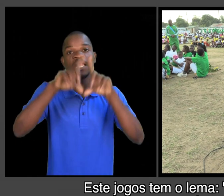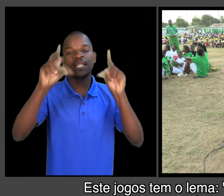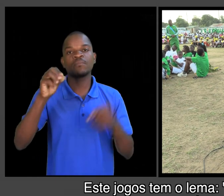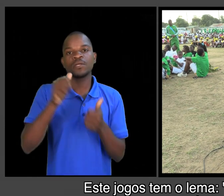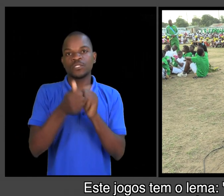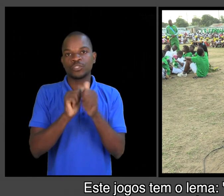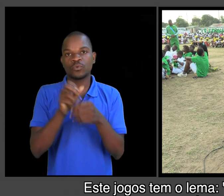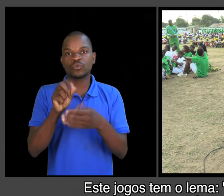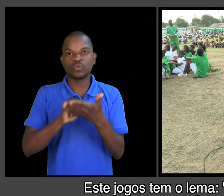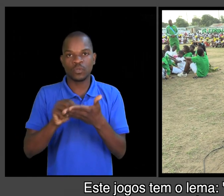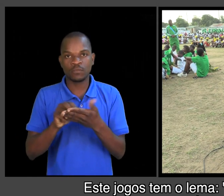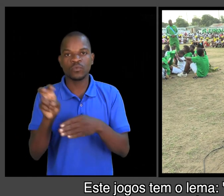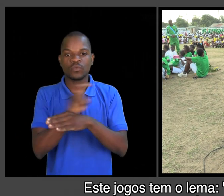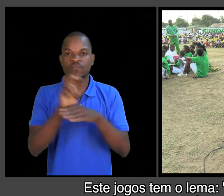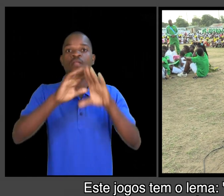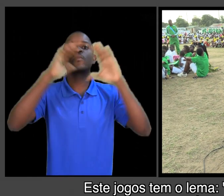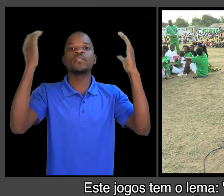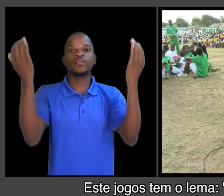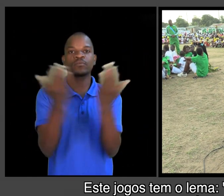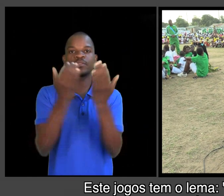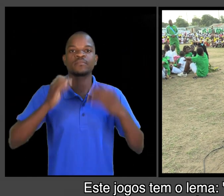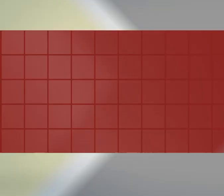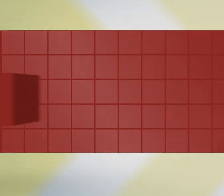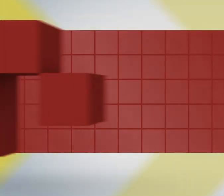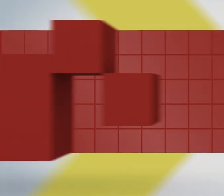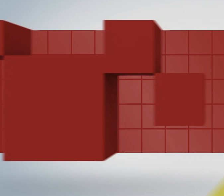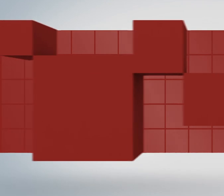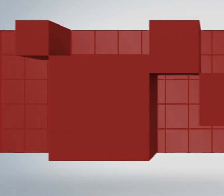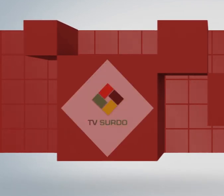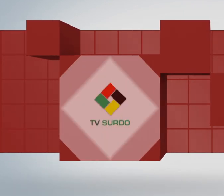têm um lema de esforço escolar, conservando a natureza.